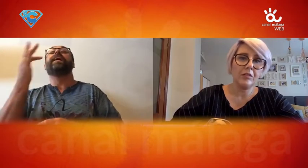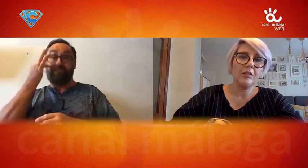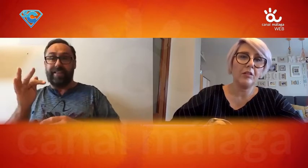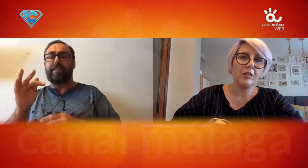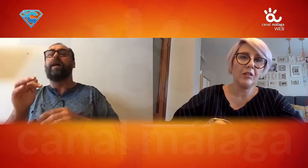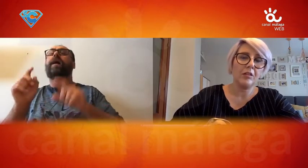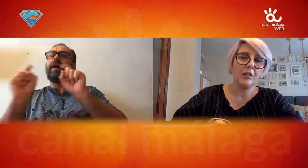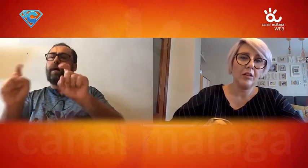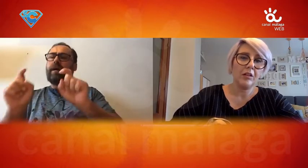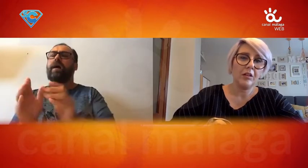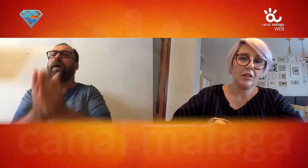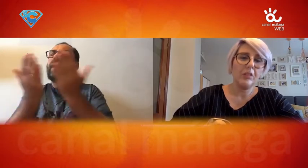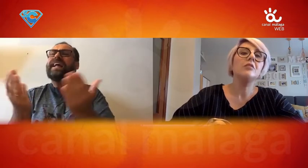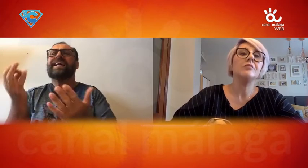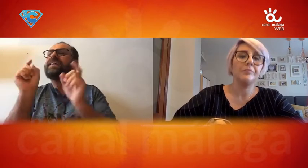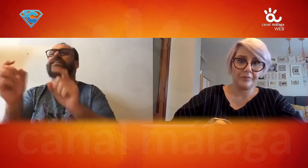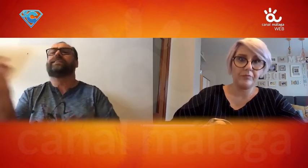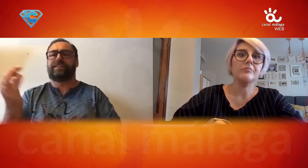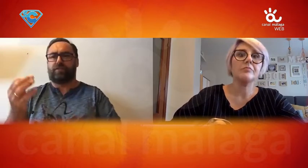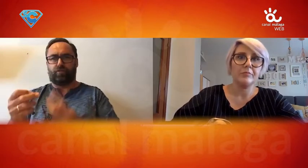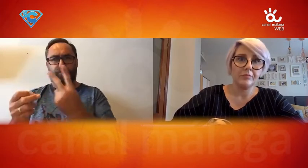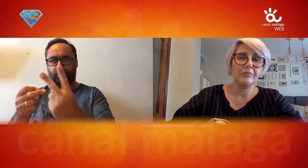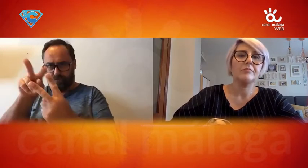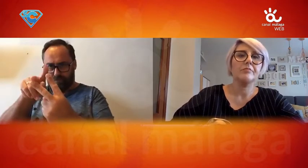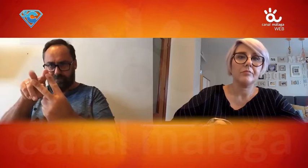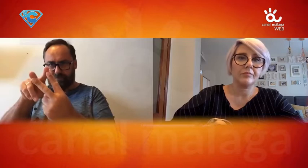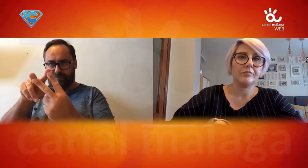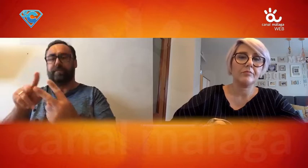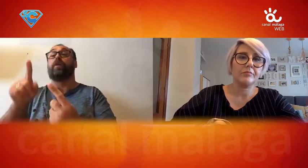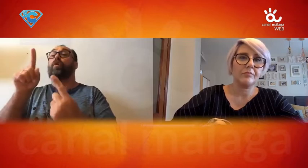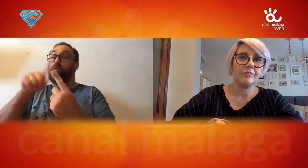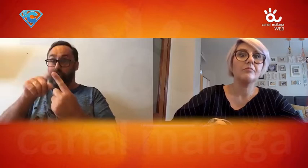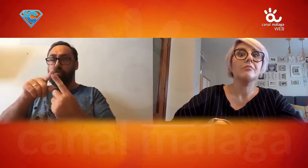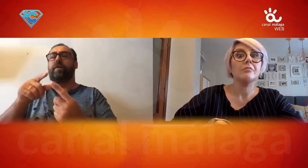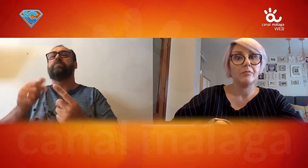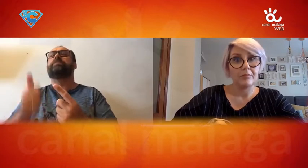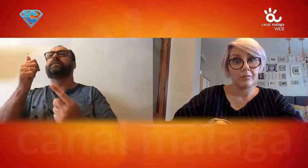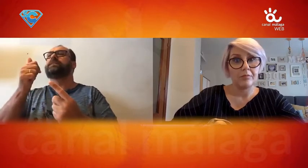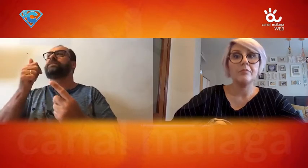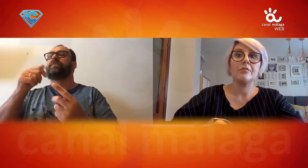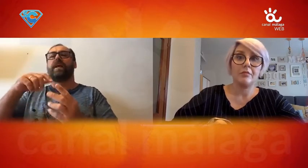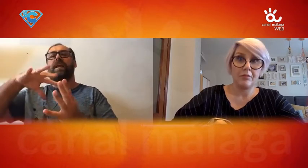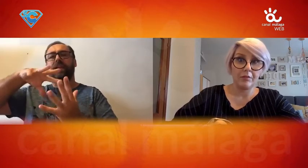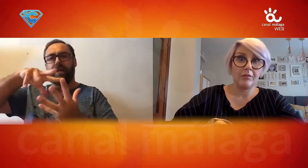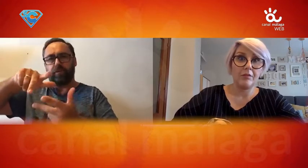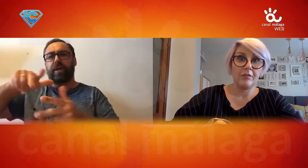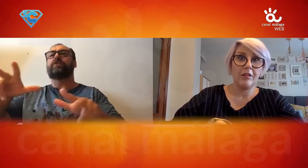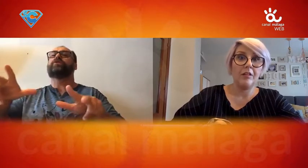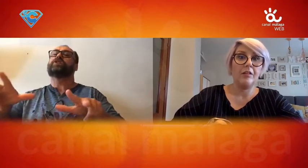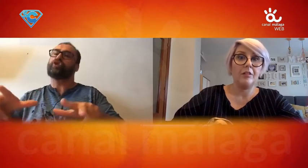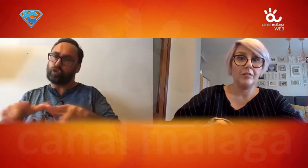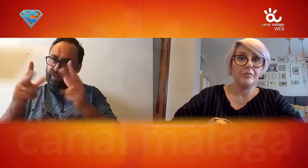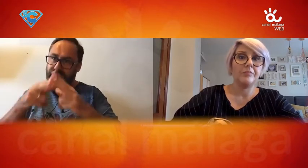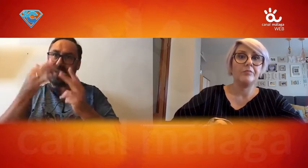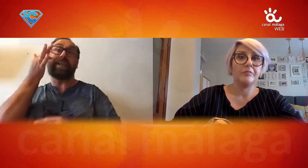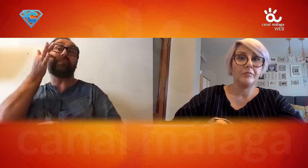tiene el proyecto bilingüe de francés. Entonces, se enseña como de dos formas. De una, en este